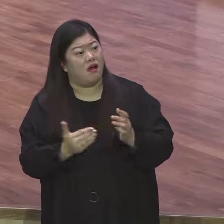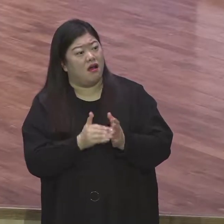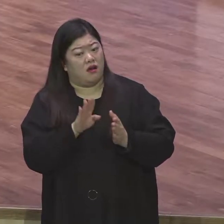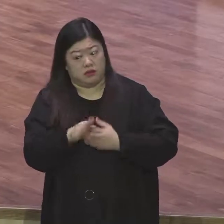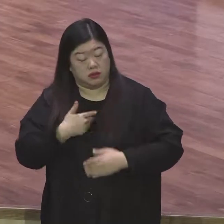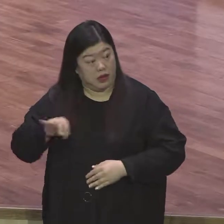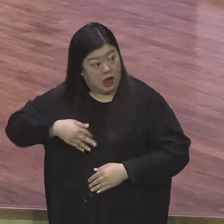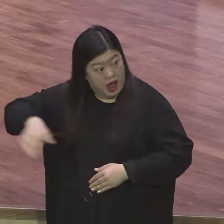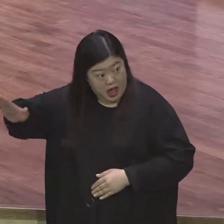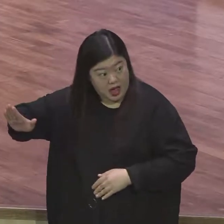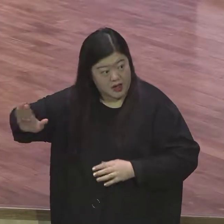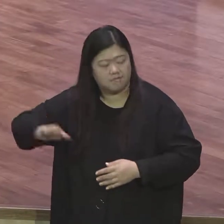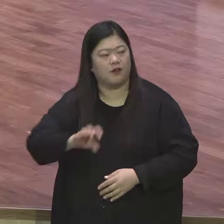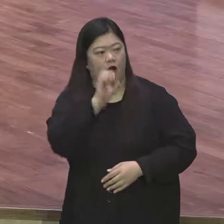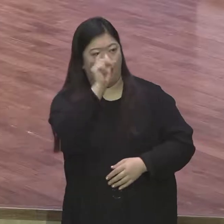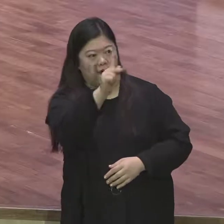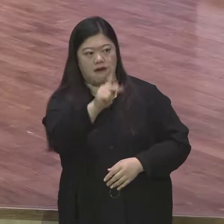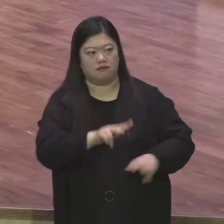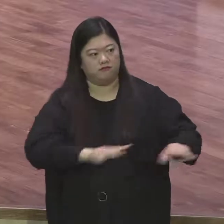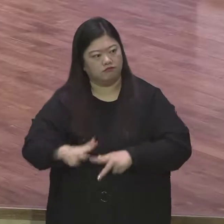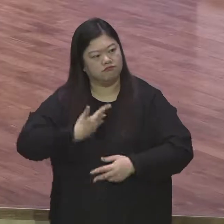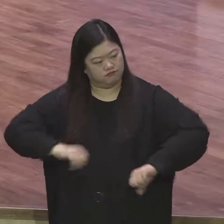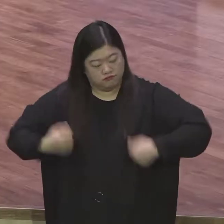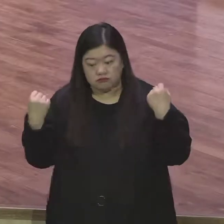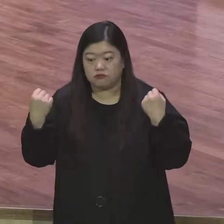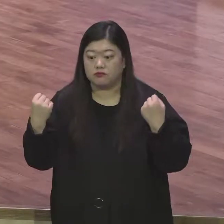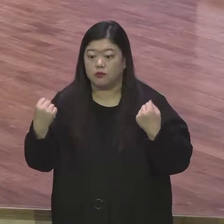아멘. 여러분 그래야 됩니다.